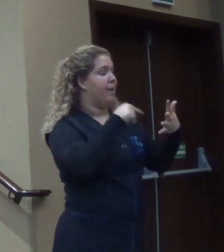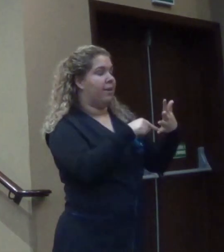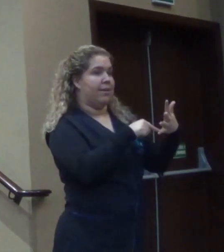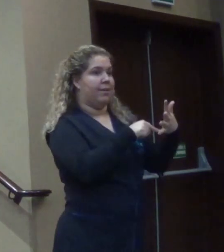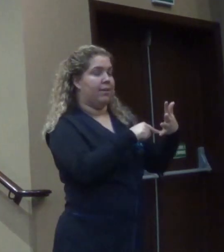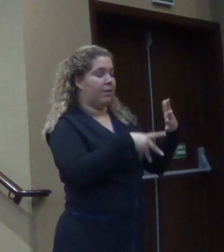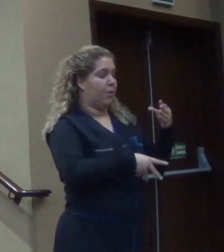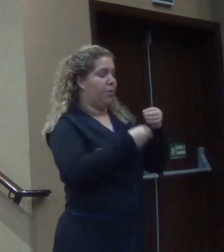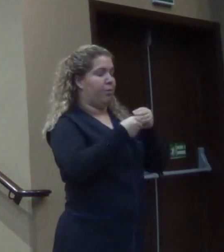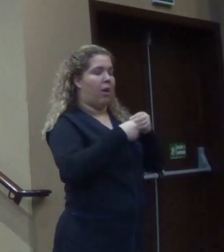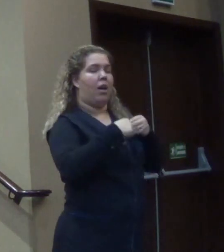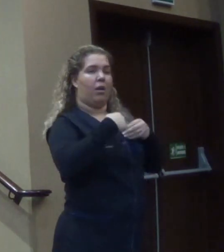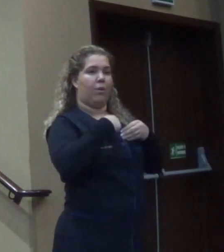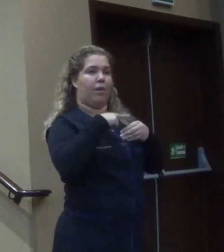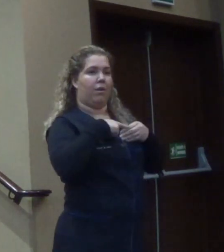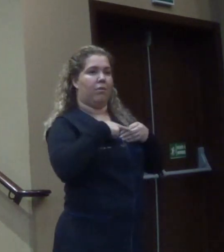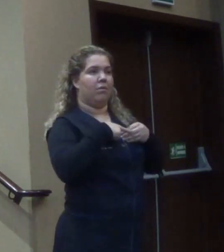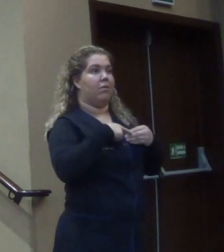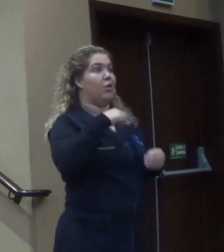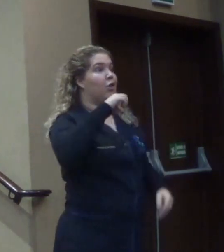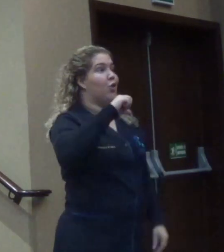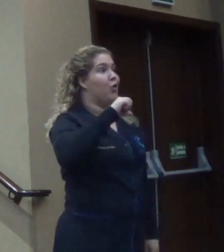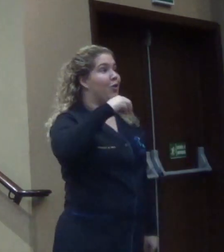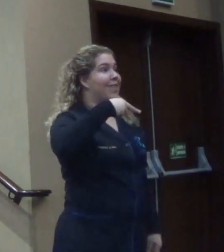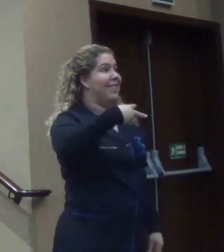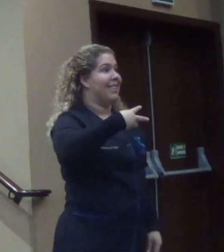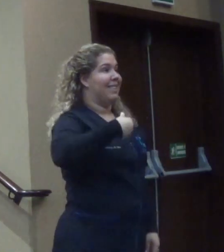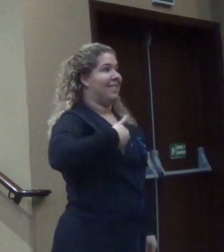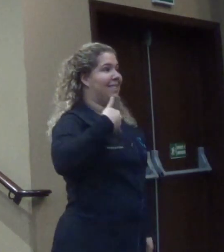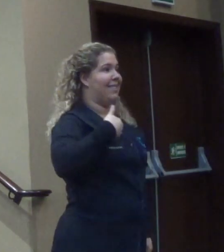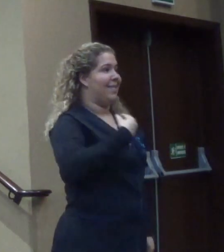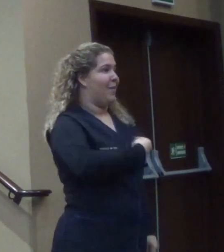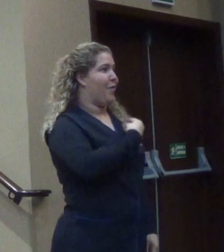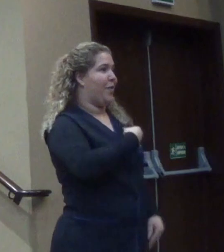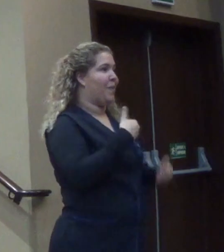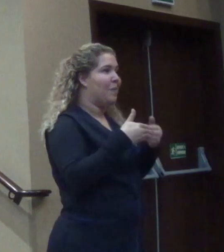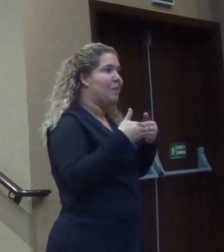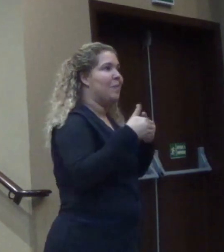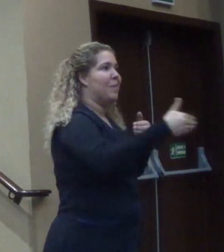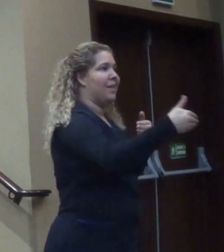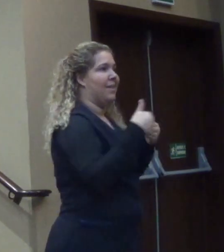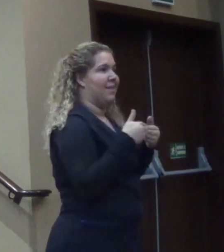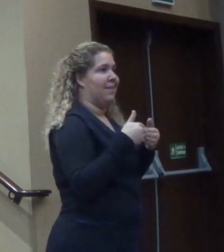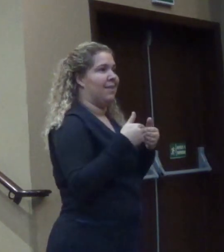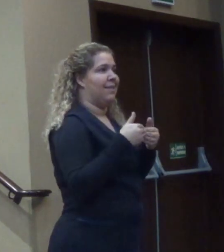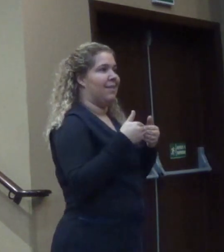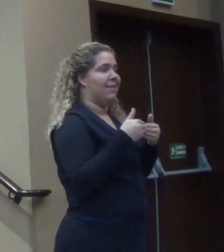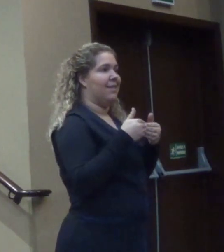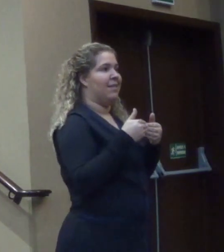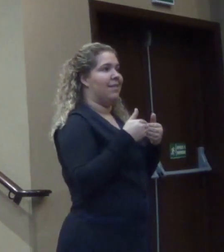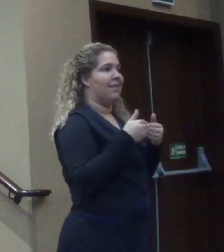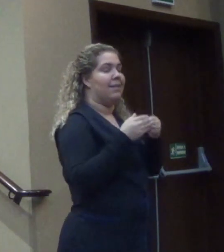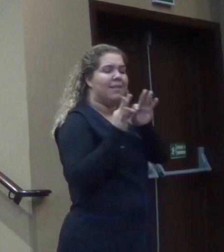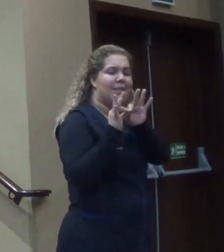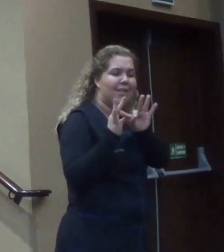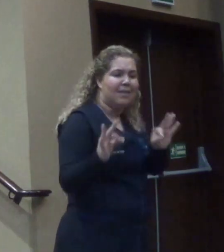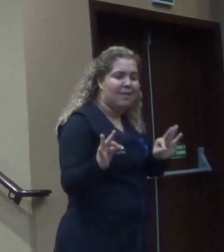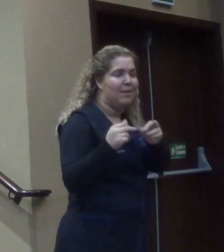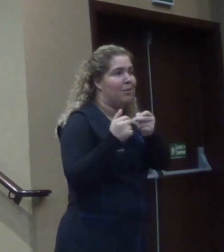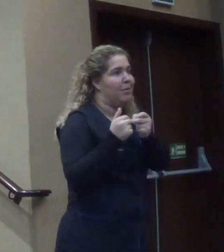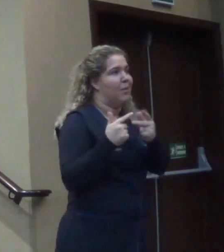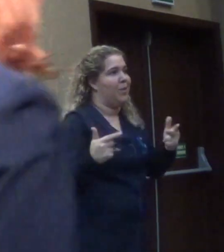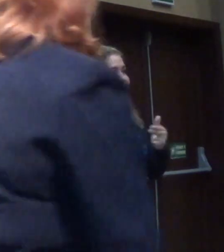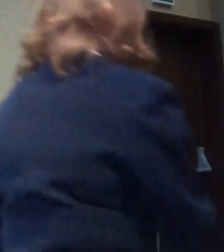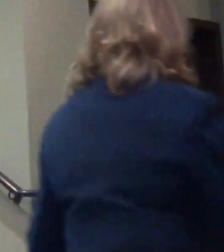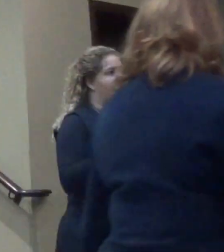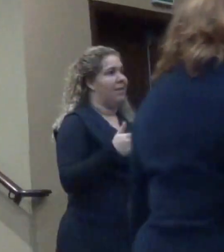de 93 anos. Ou seja, coisas absolutamente simples. E em cima